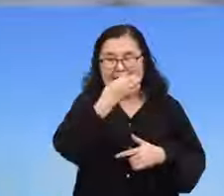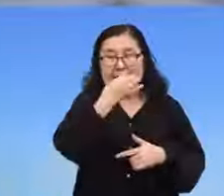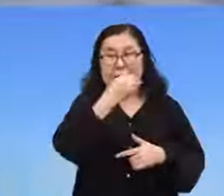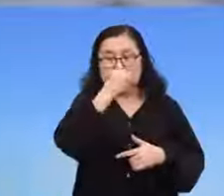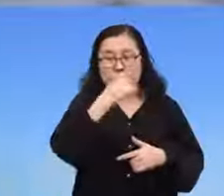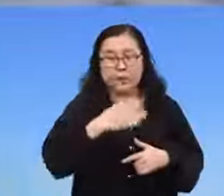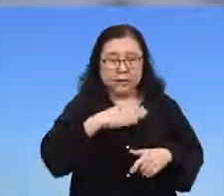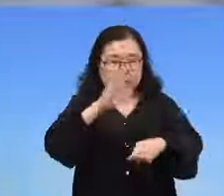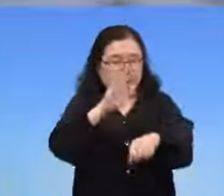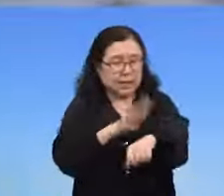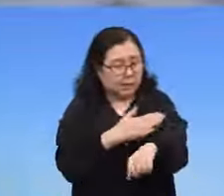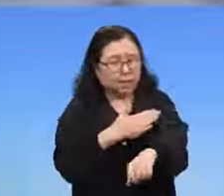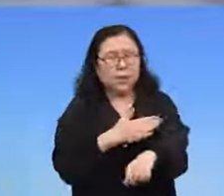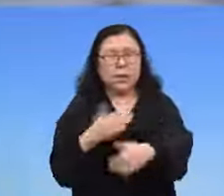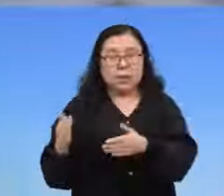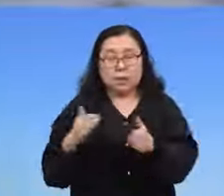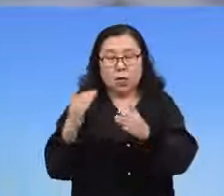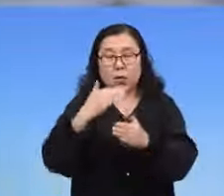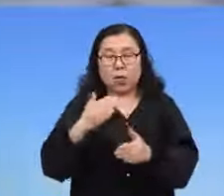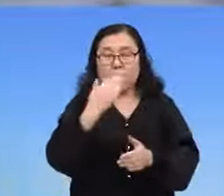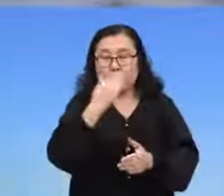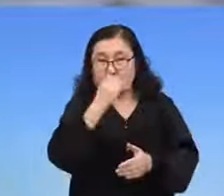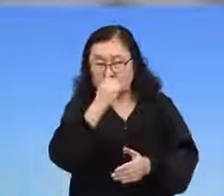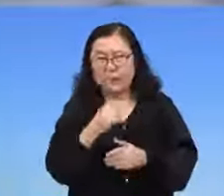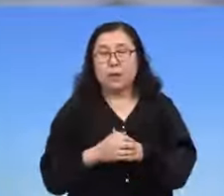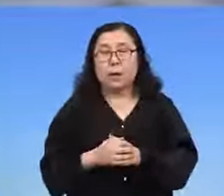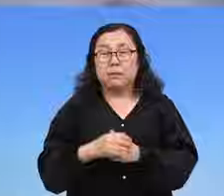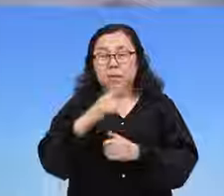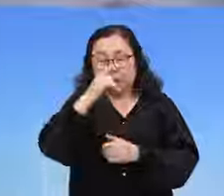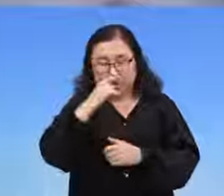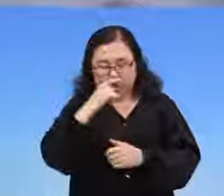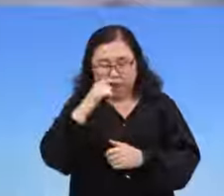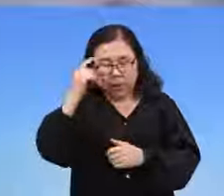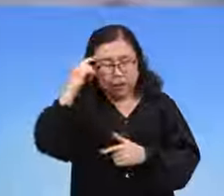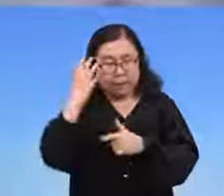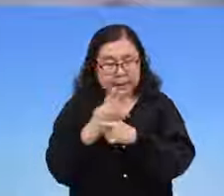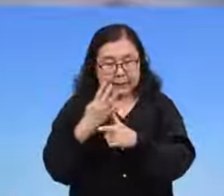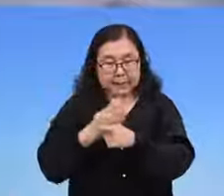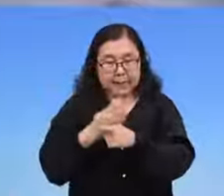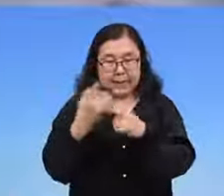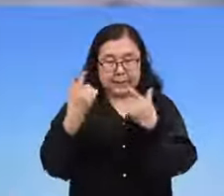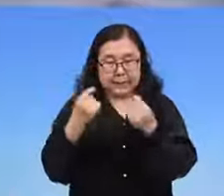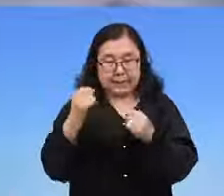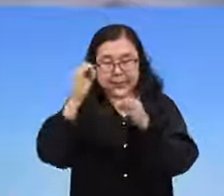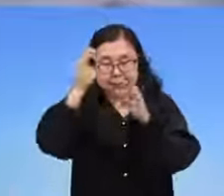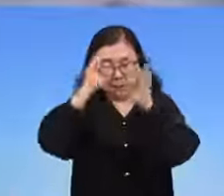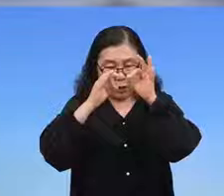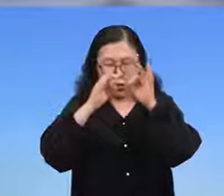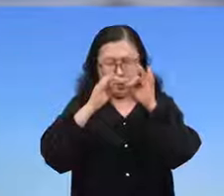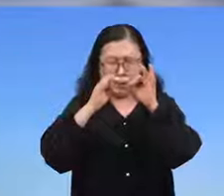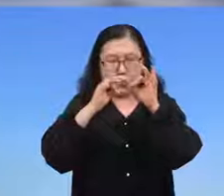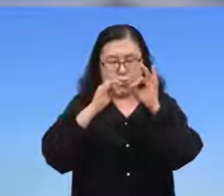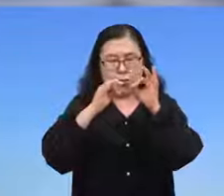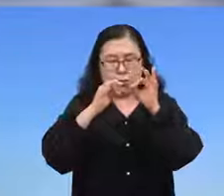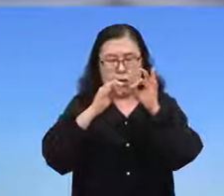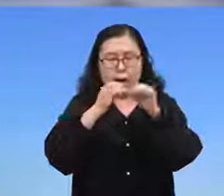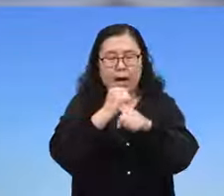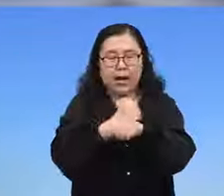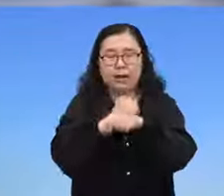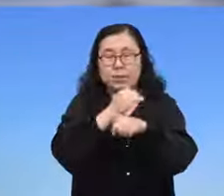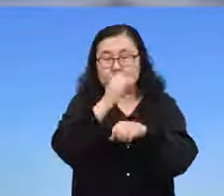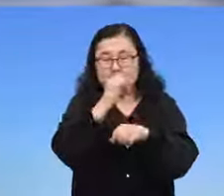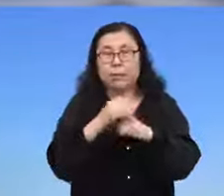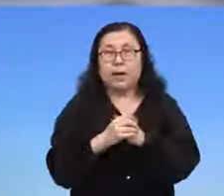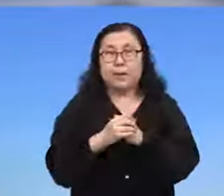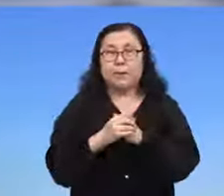있고, 저도 늘 잘못된 길로 갈 수 있고, 저도 동방 박사가 가지고 있던 실수를 범할 수 있다고 한다면, 하나님 가이드가